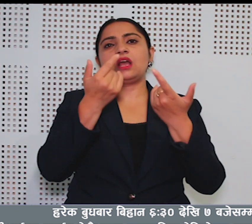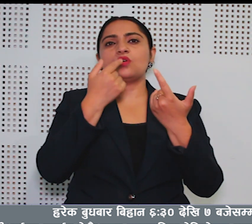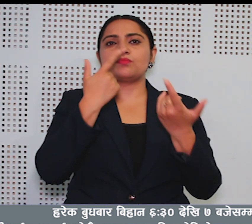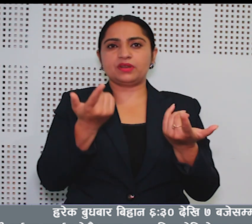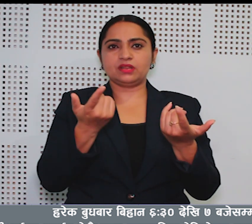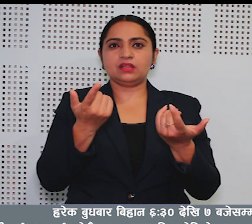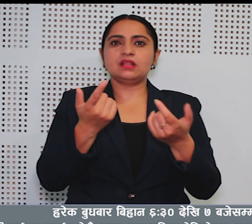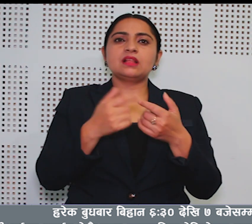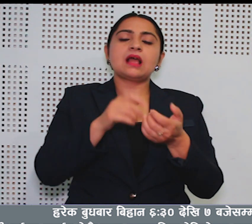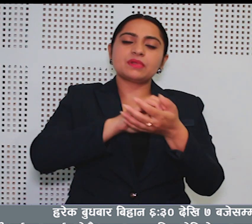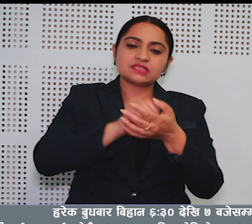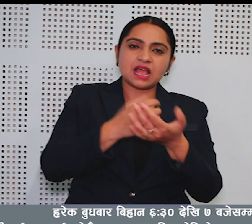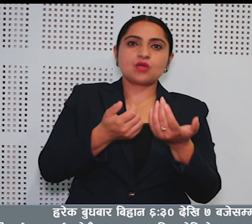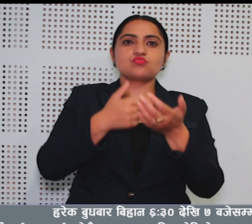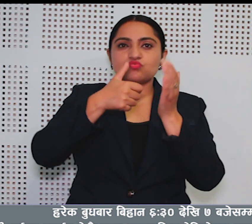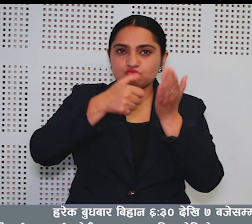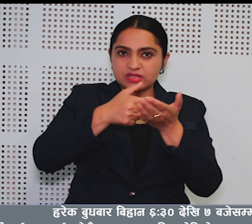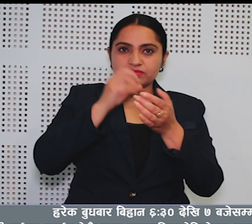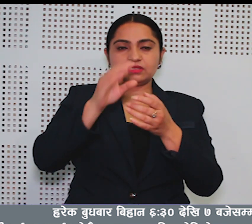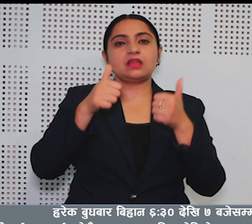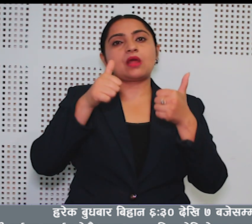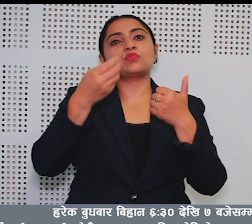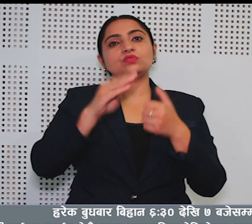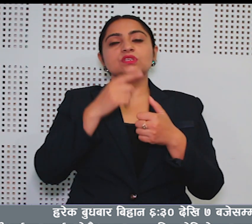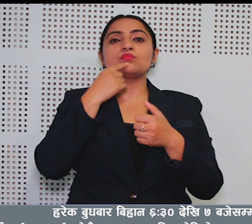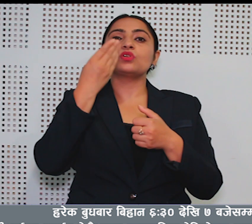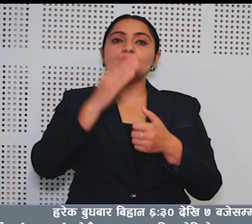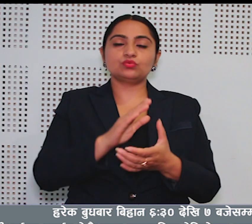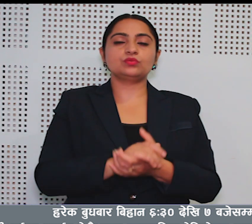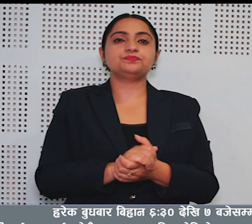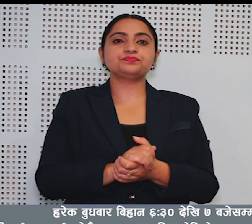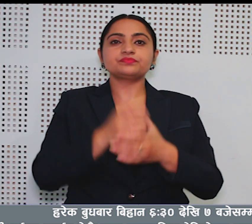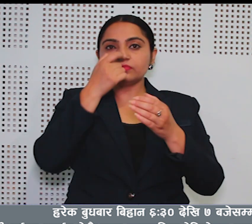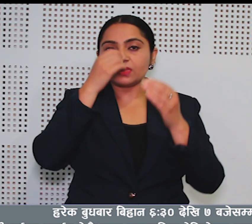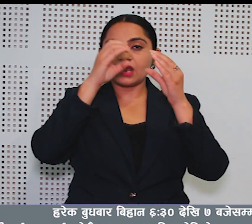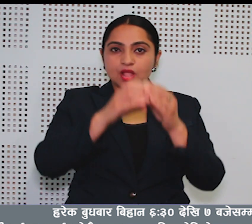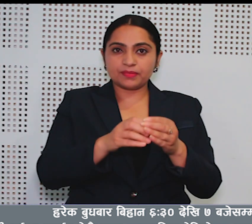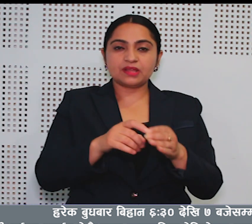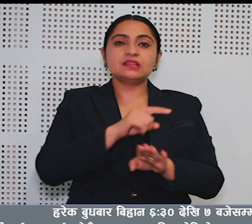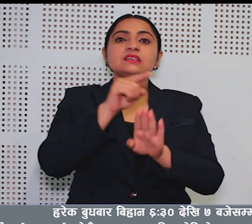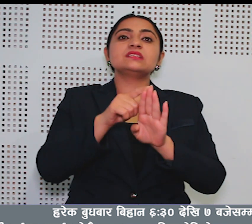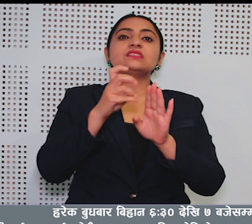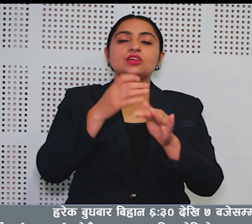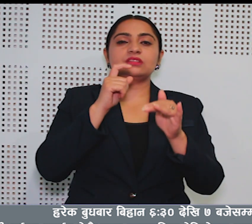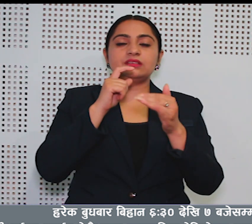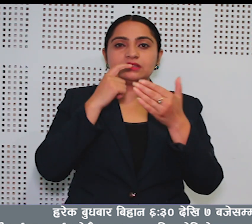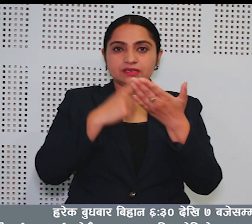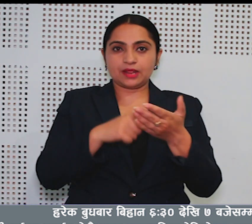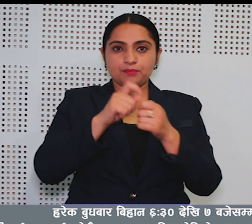साबुन सेनिटाइजर दिएको भए त झन् राम्रो हुने थियो नि भनेर भन्नुहुन्थ्यो। गाउँपालिकाले नीतिगत नियम बनाएर त्यसमा पनि अघि बढ्नुपर्छ र जुन